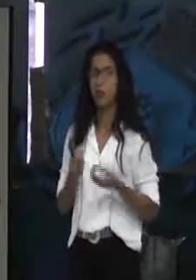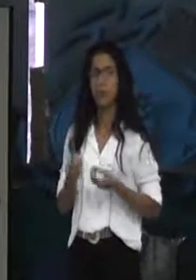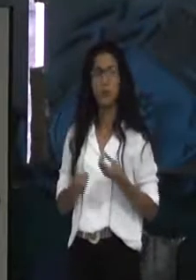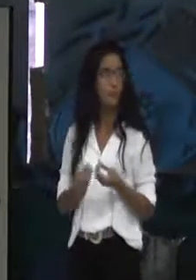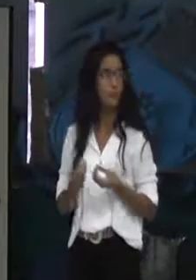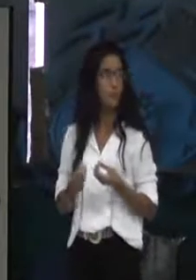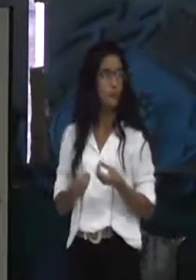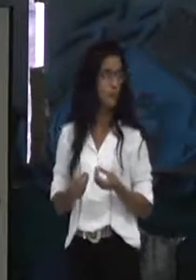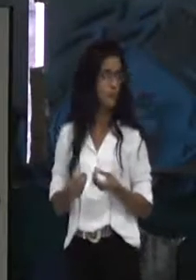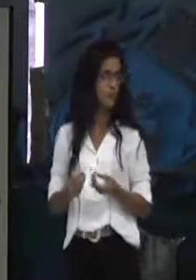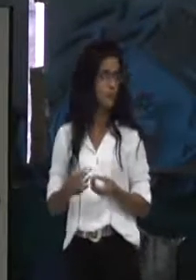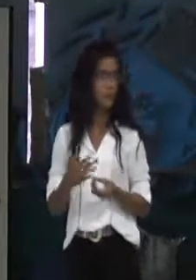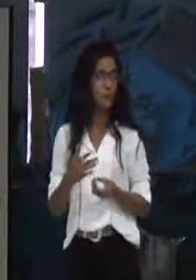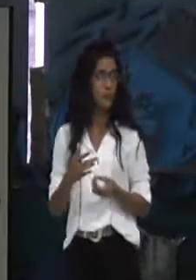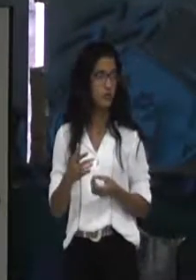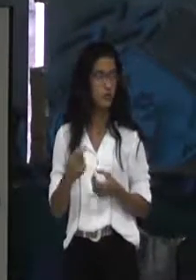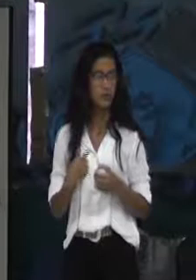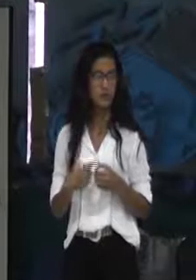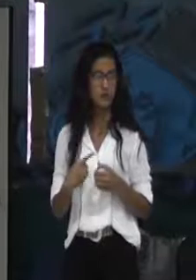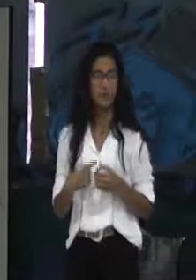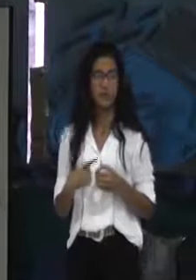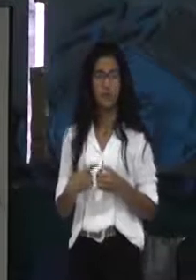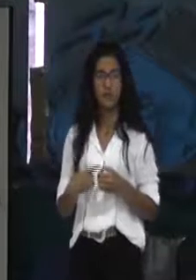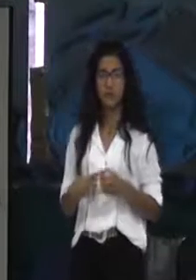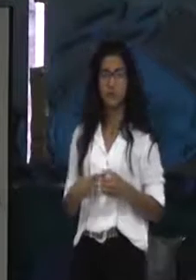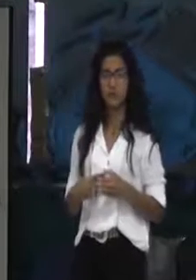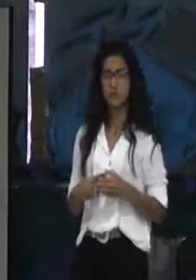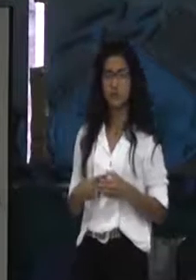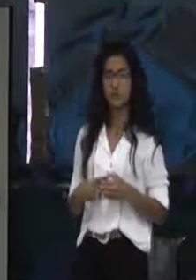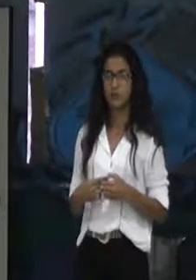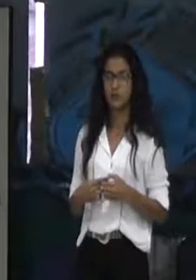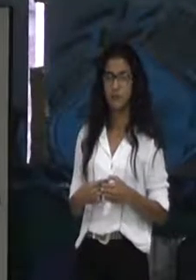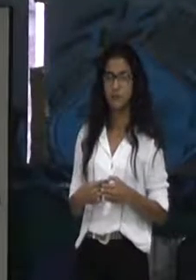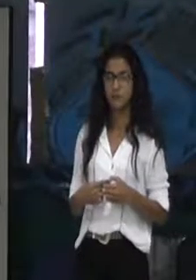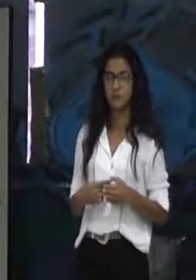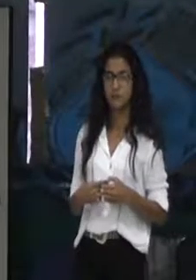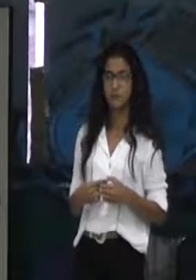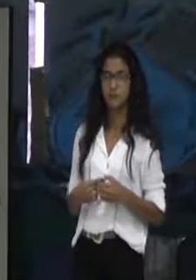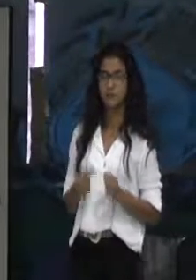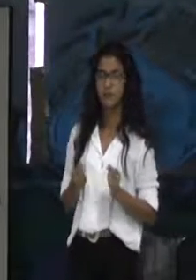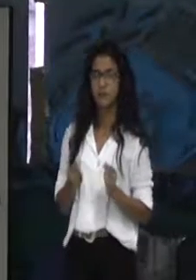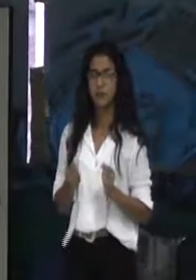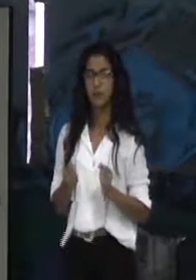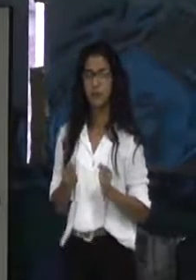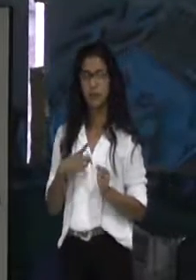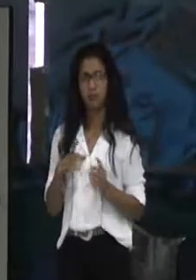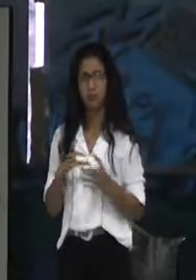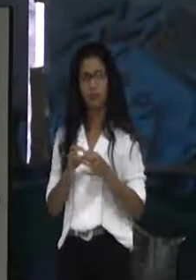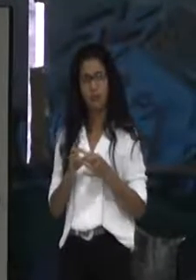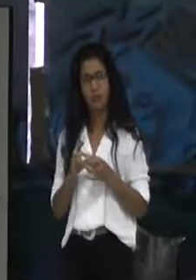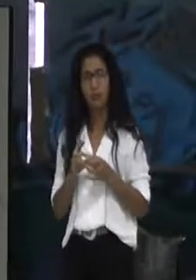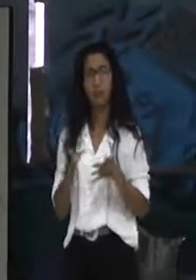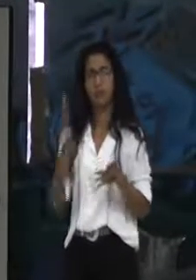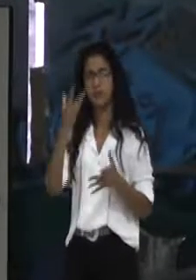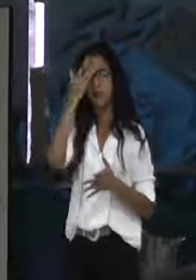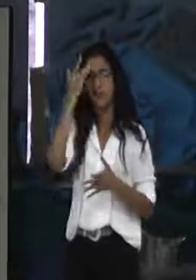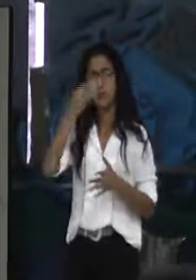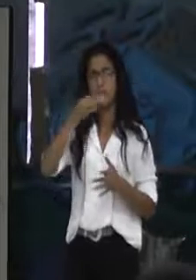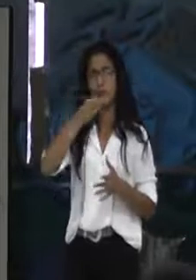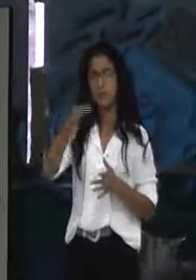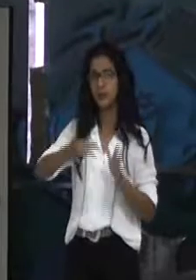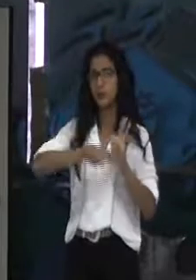representação dessa cidade, um diálogo mais amplo, um diálogo mais aberto mesmo, para que todos nós